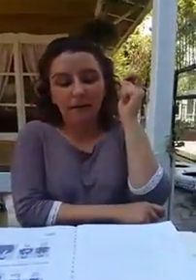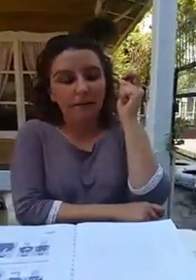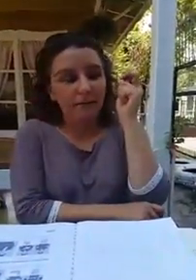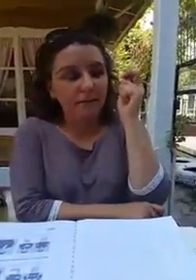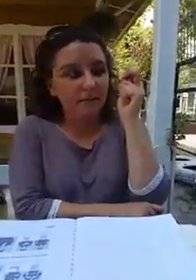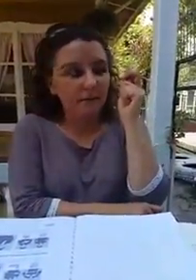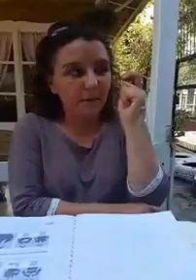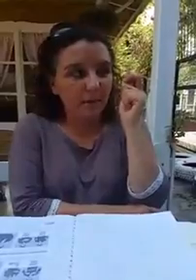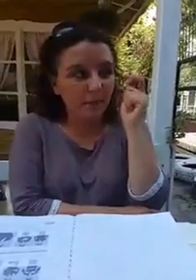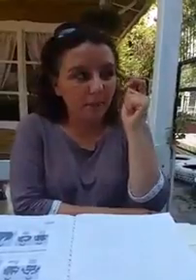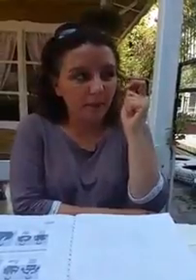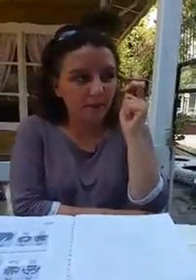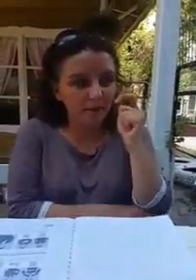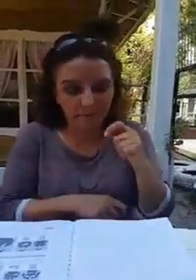seminer,